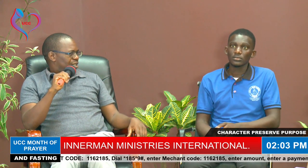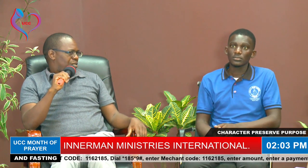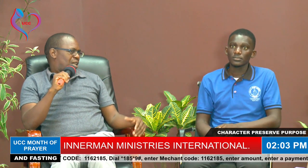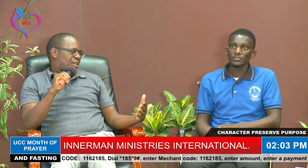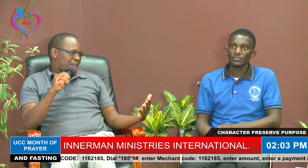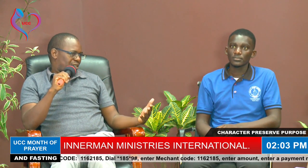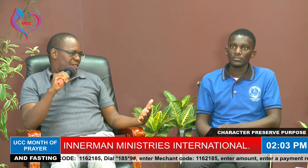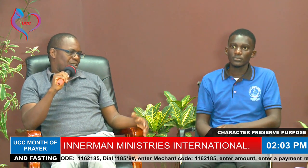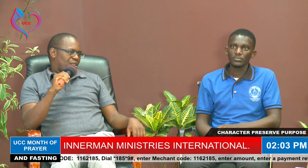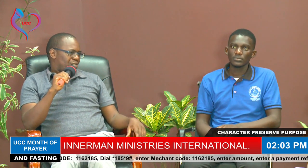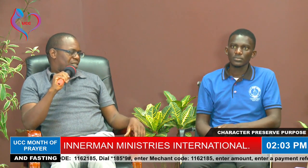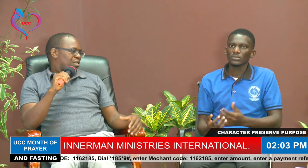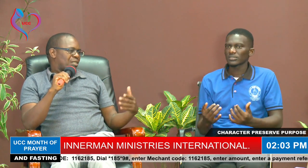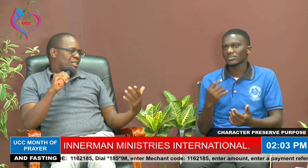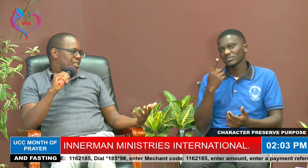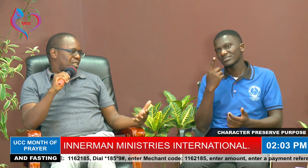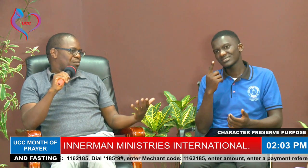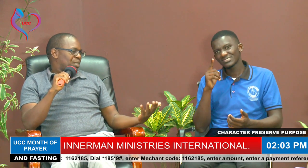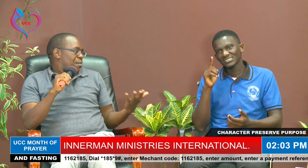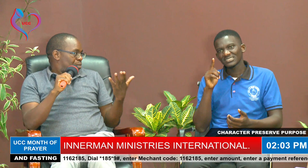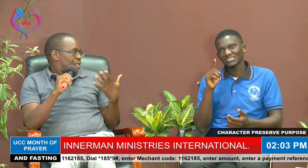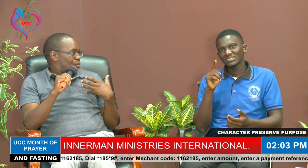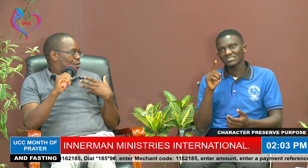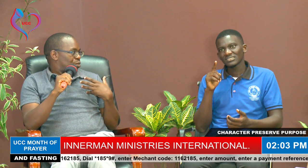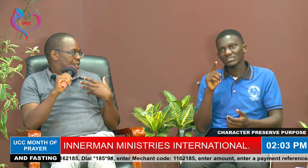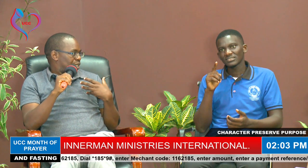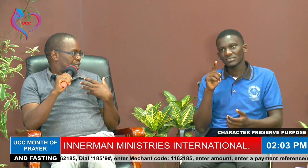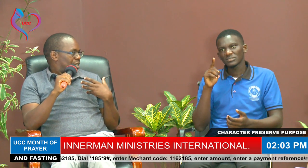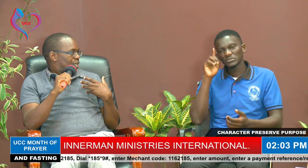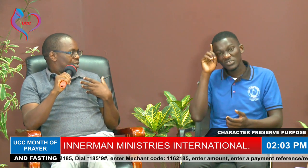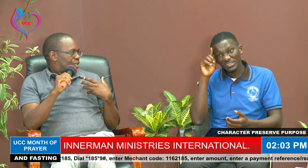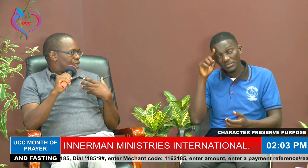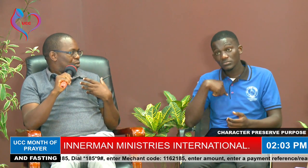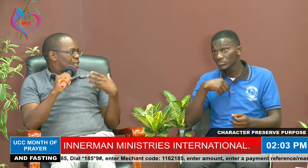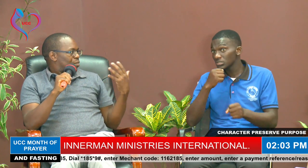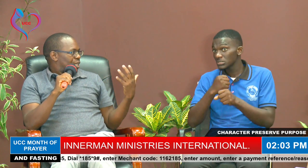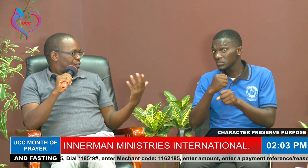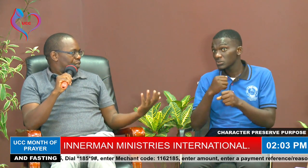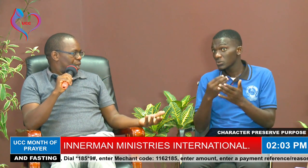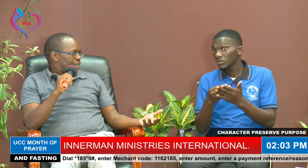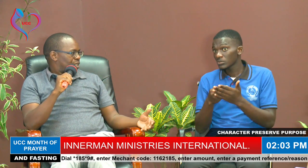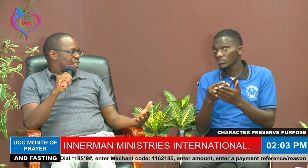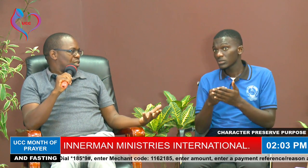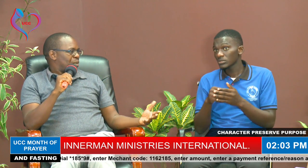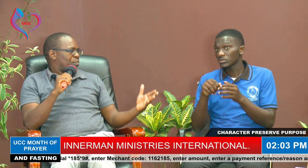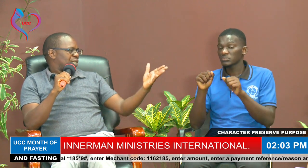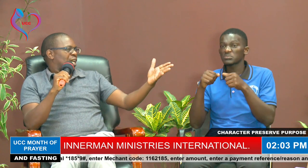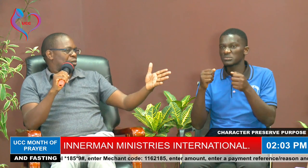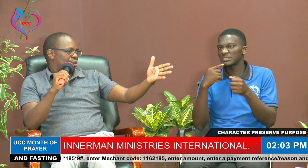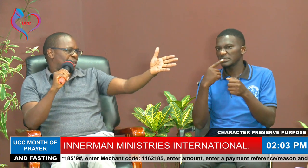And you're like, do you think sentence zendi mukozi wa sente? You don't tell me that free man and tizijembe le pastor wombo mpe